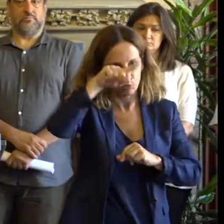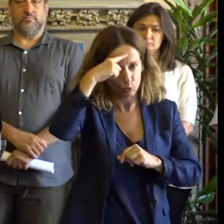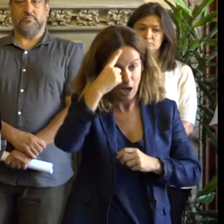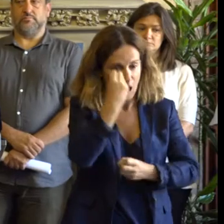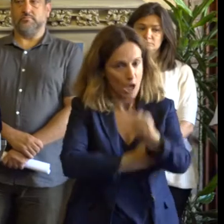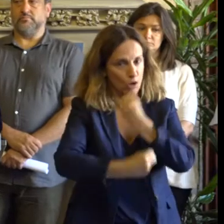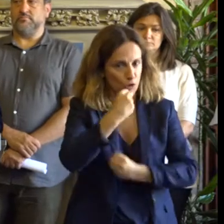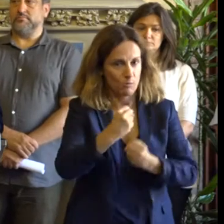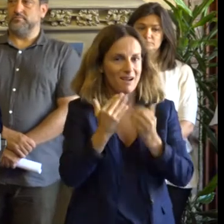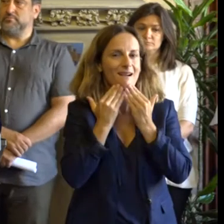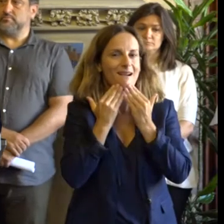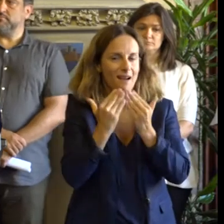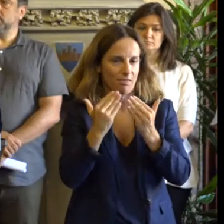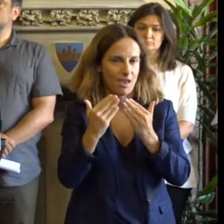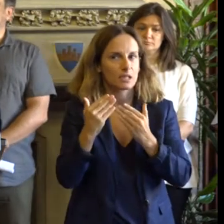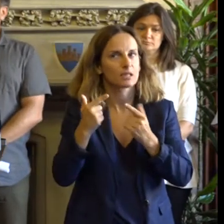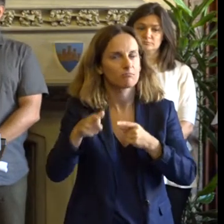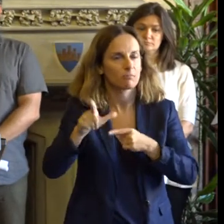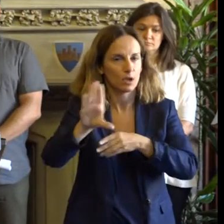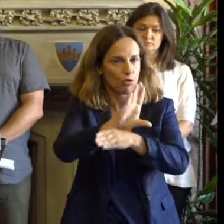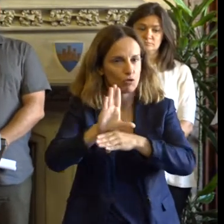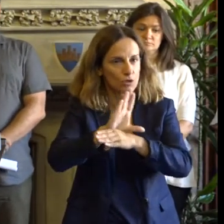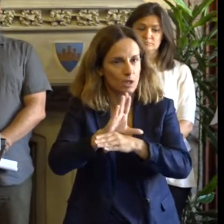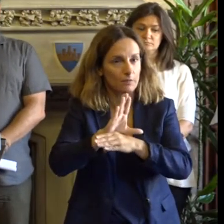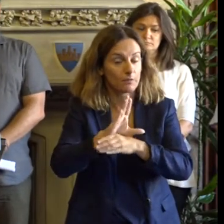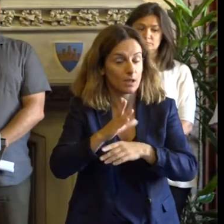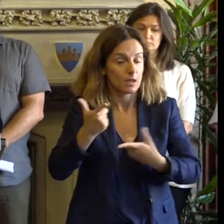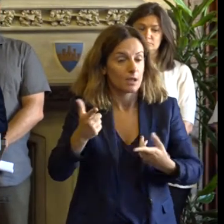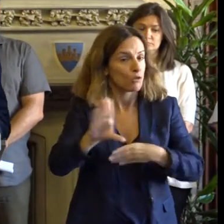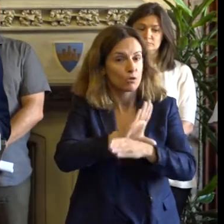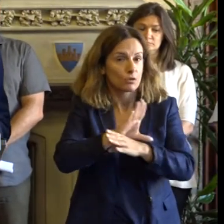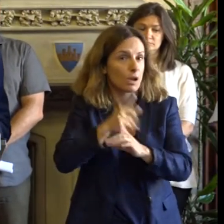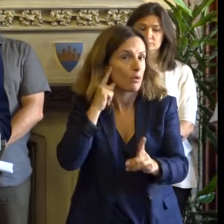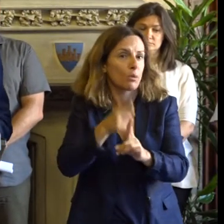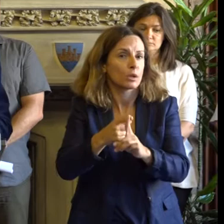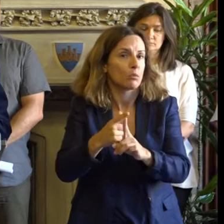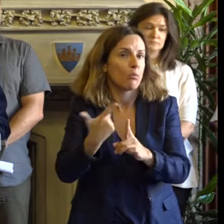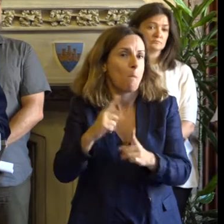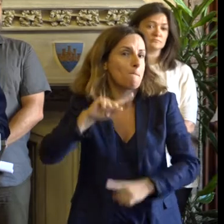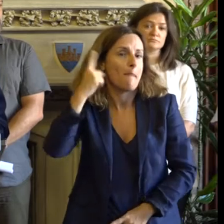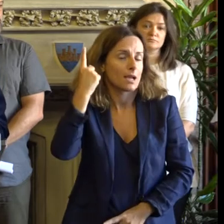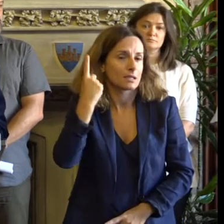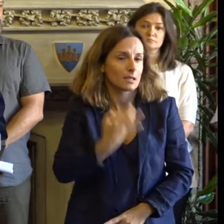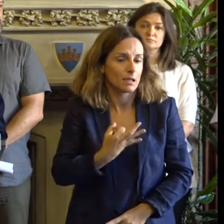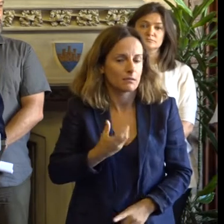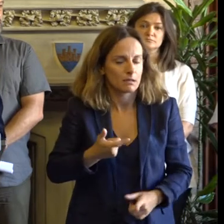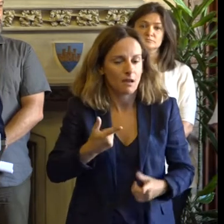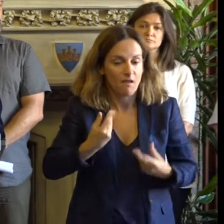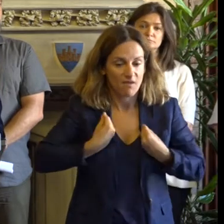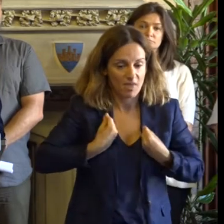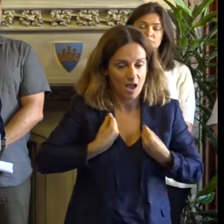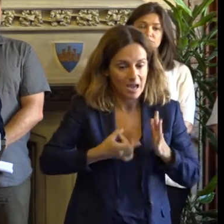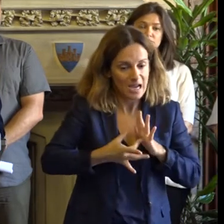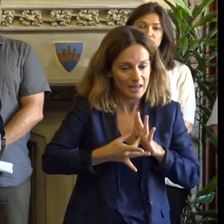de Mallorca, no? Una administració que el que pretén bàsicament és millorar la qualitat de vida dels nostres ciutadans